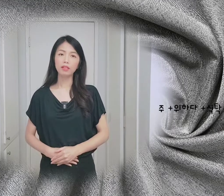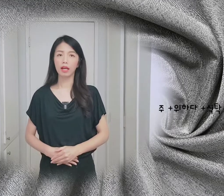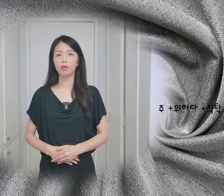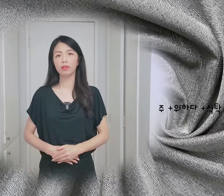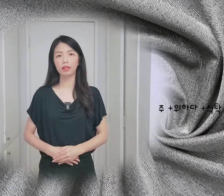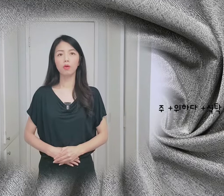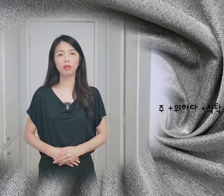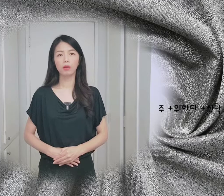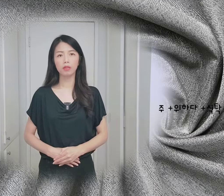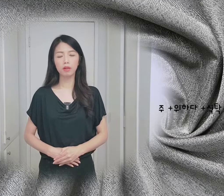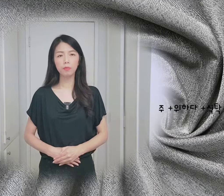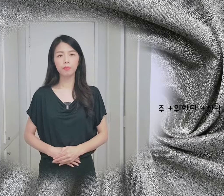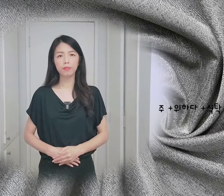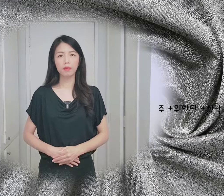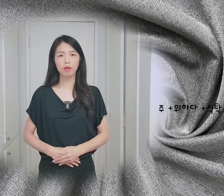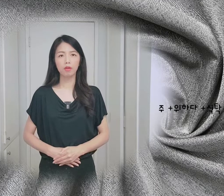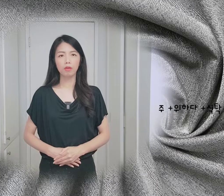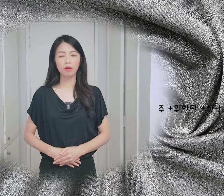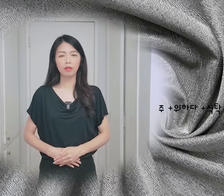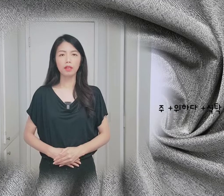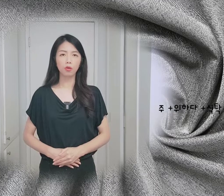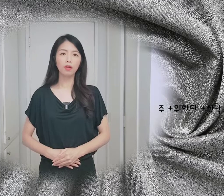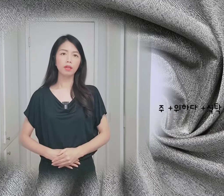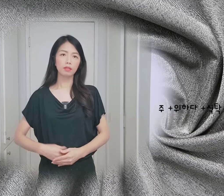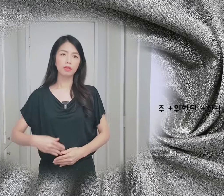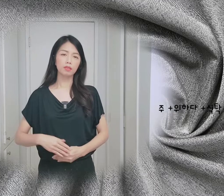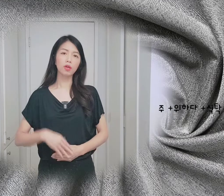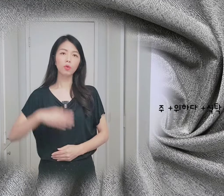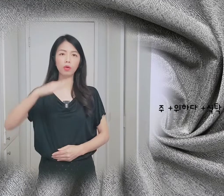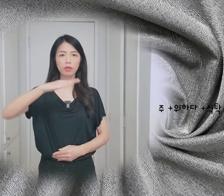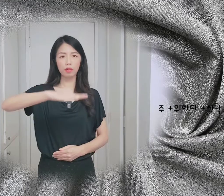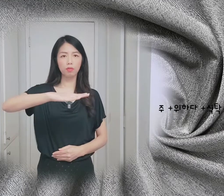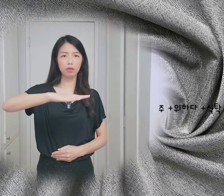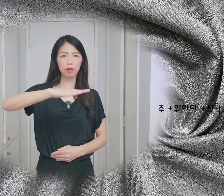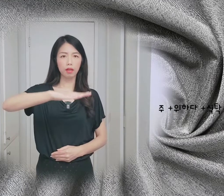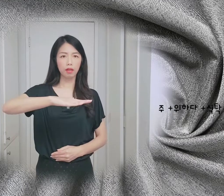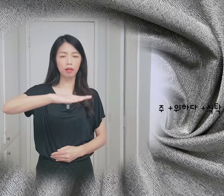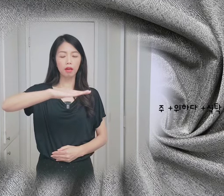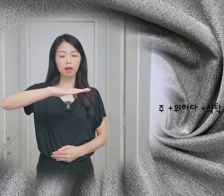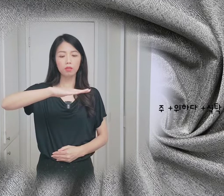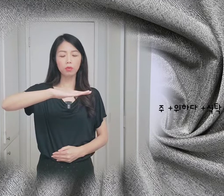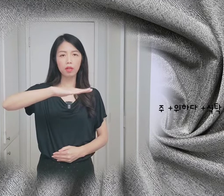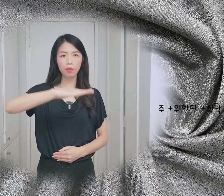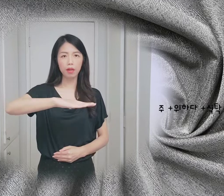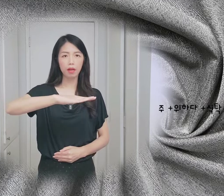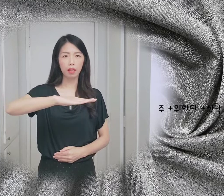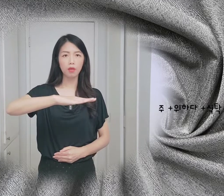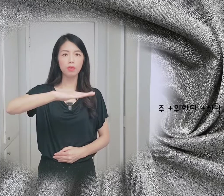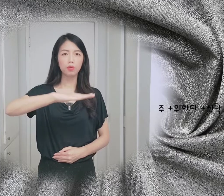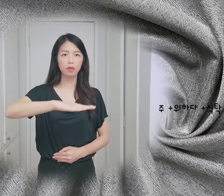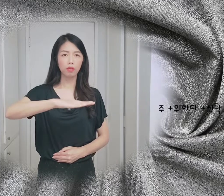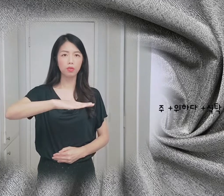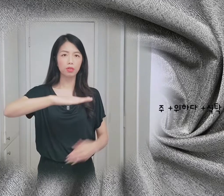세 가지 단어가 다 들어가야 되거든요. 일단 정확한 뜻은 최고라고 하는 뜻의 수어는 일단 손등이 위를